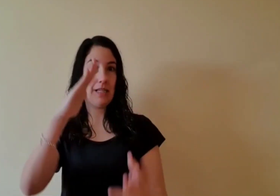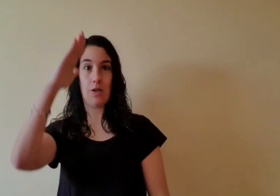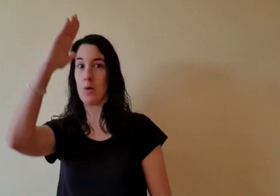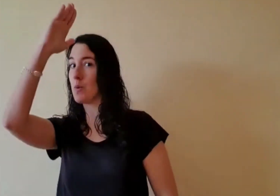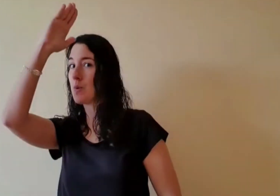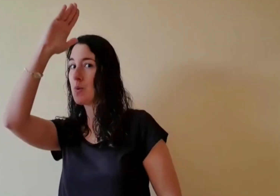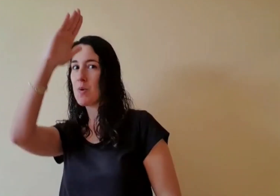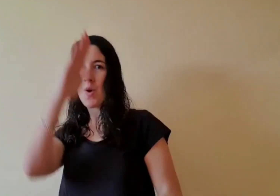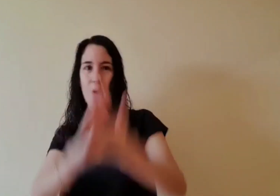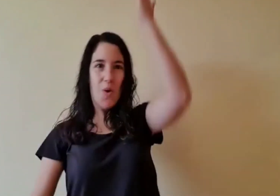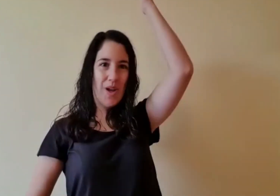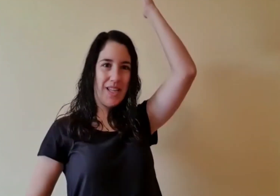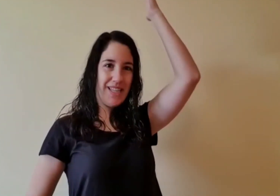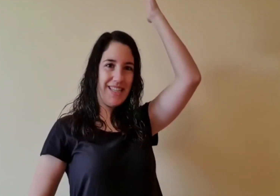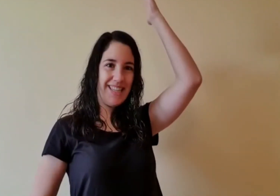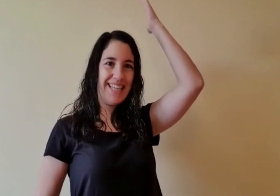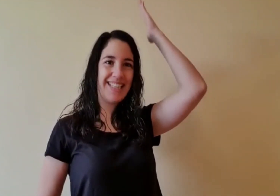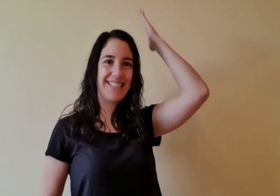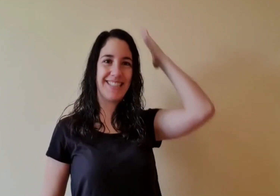un